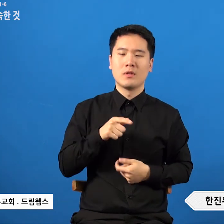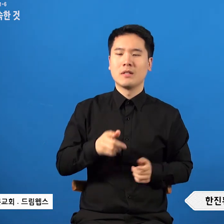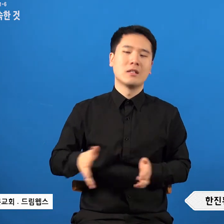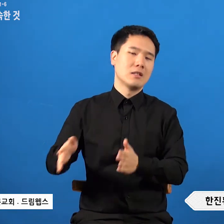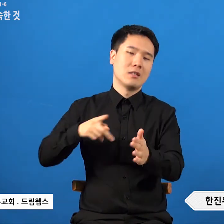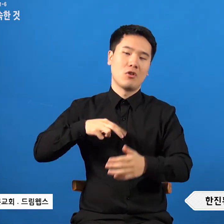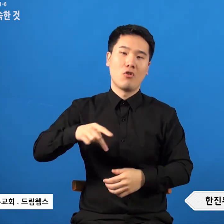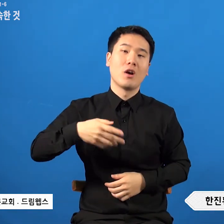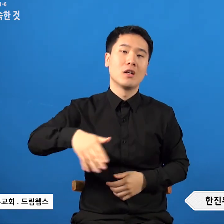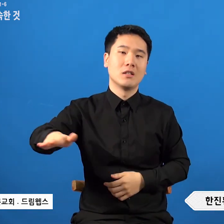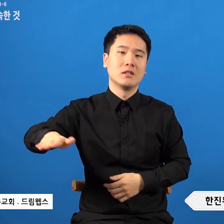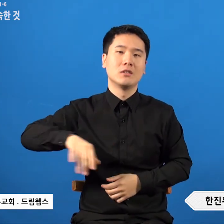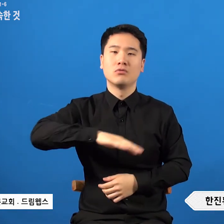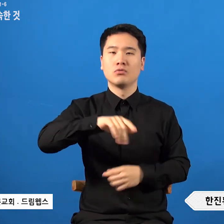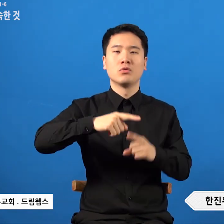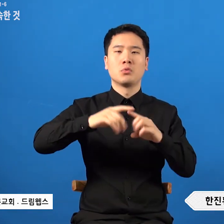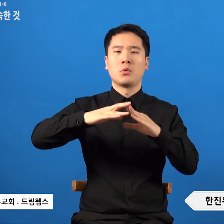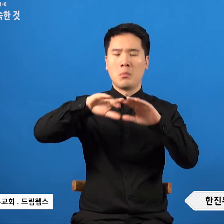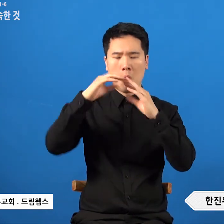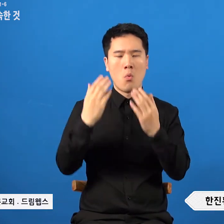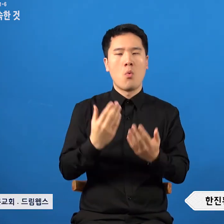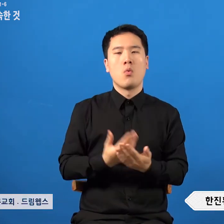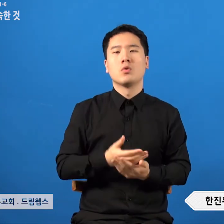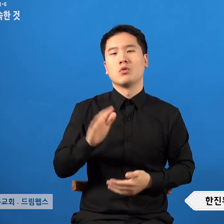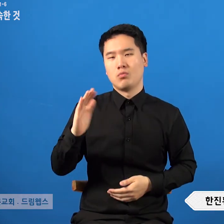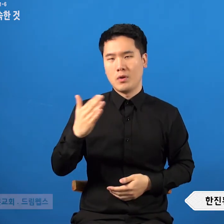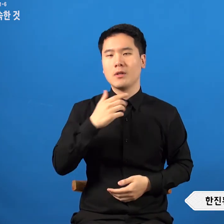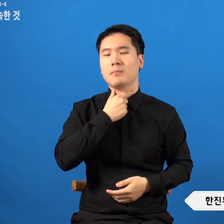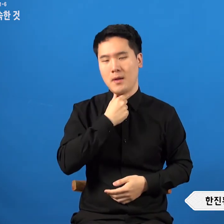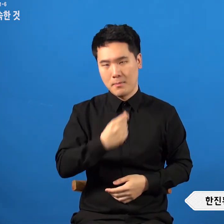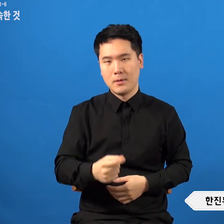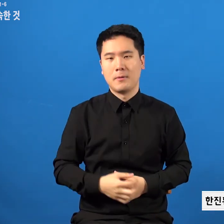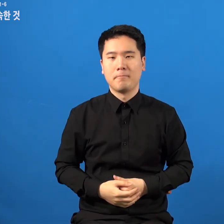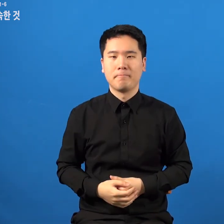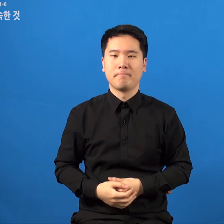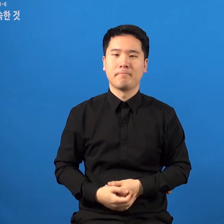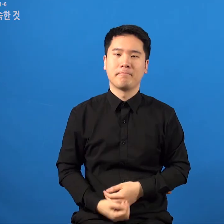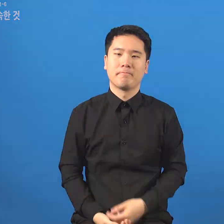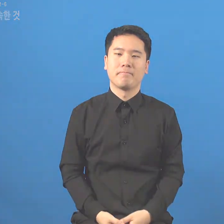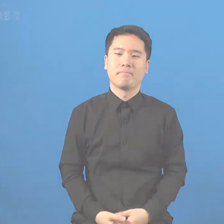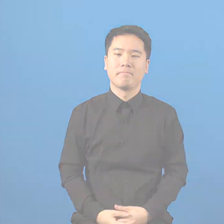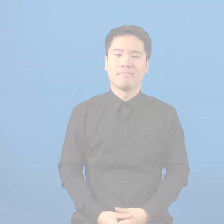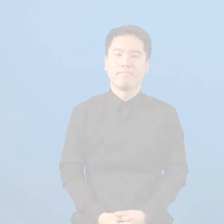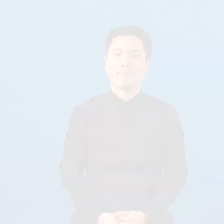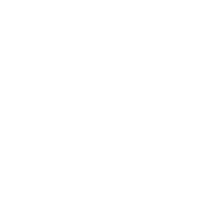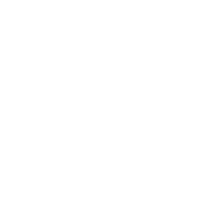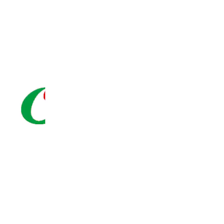이 사역의 길을 걸어가는 우리 교회, 또 우리 모두가 될 수 있기를 바랍니다.